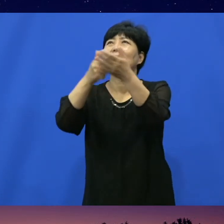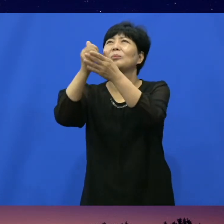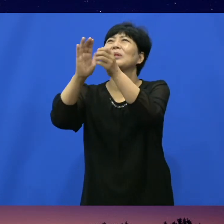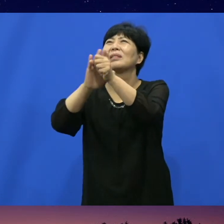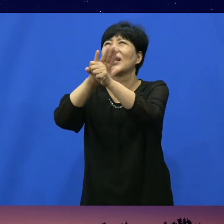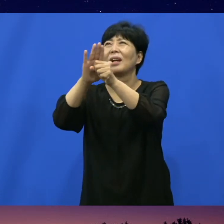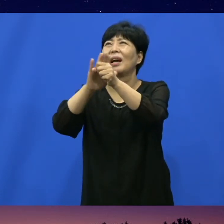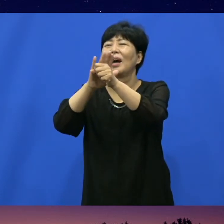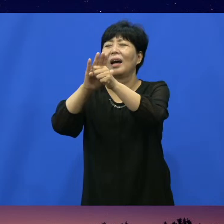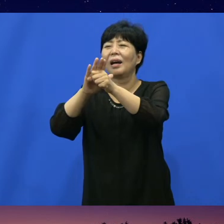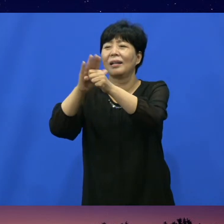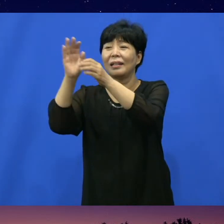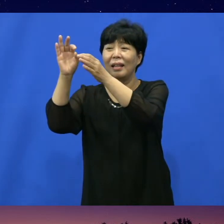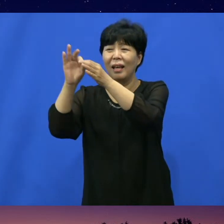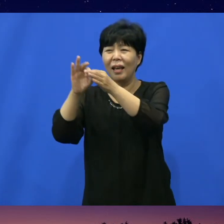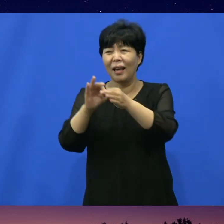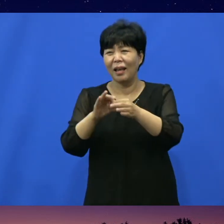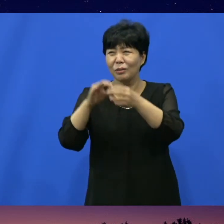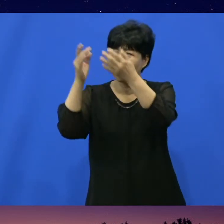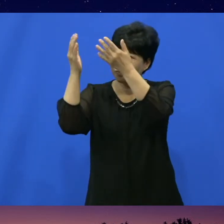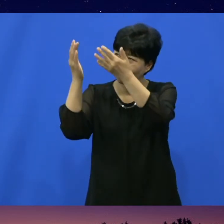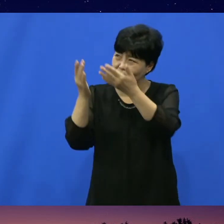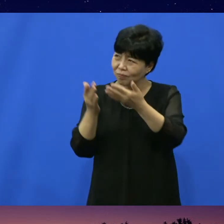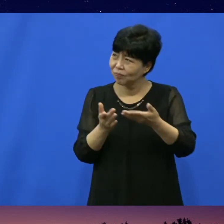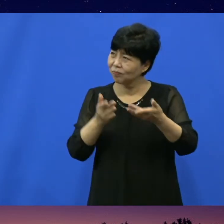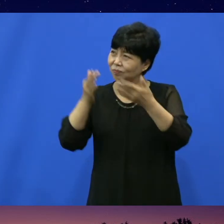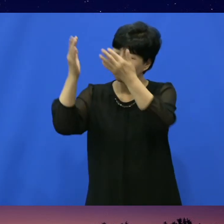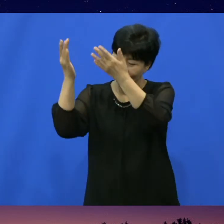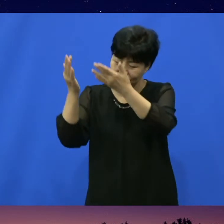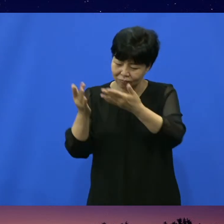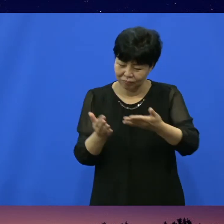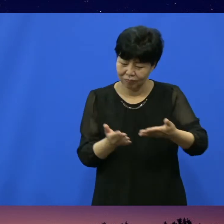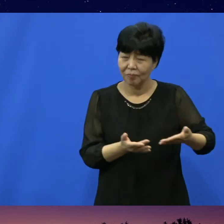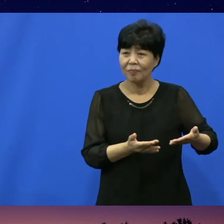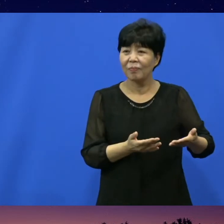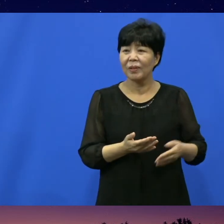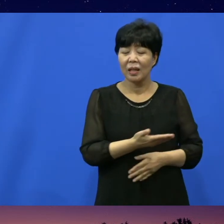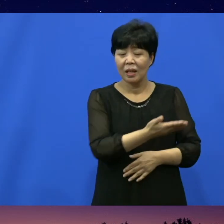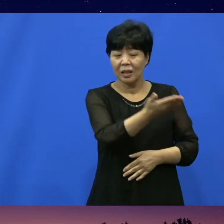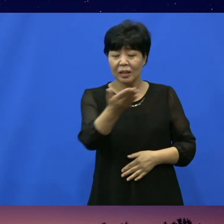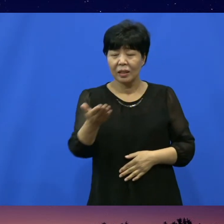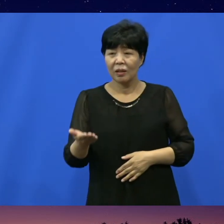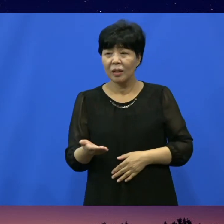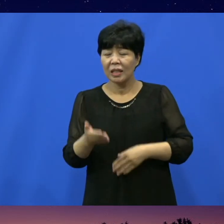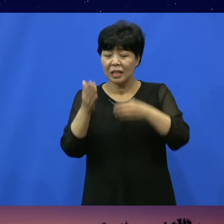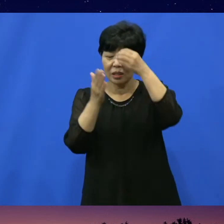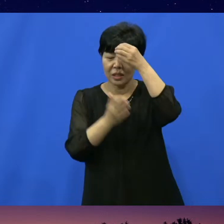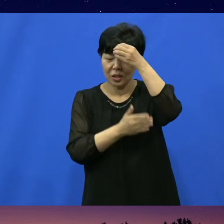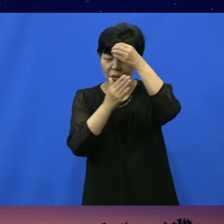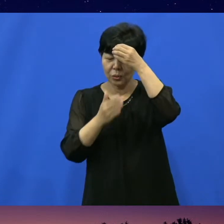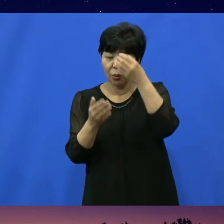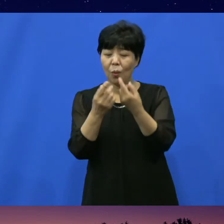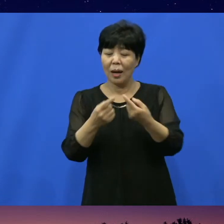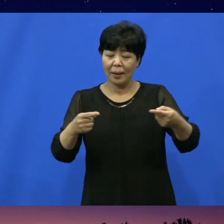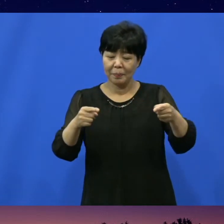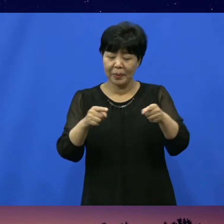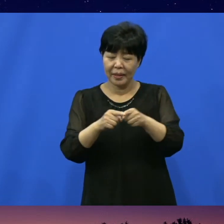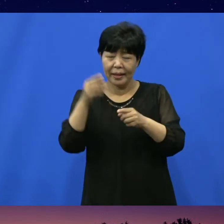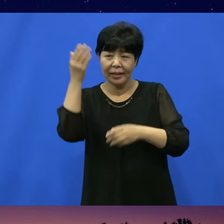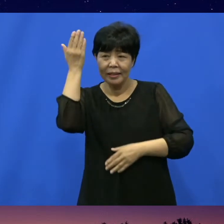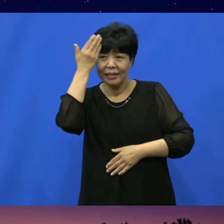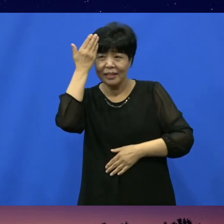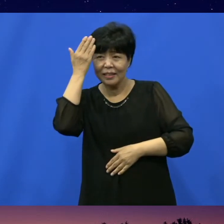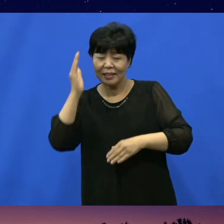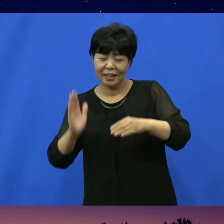그 바울은 에베소서 3장 18절 19절에 이렇게 얘기해요. 너희 모든 성도와 함께 지식에 넘치는